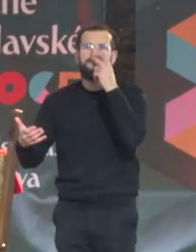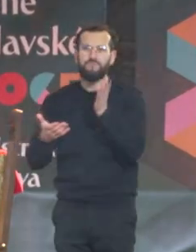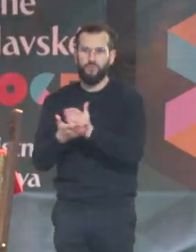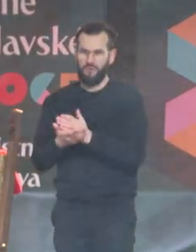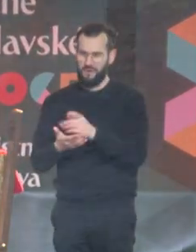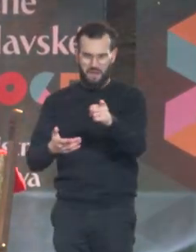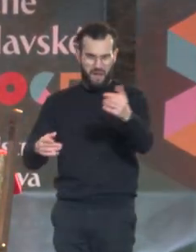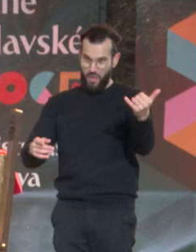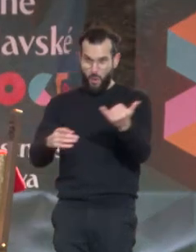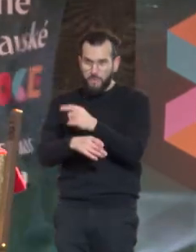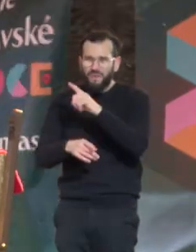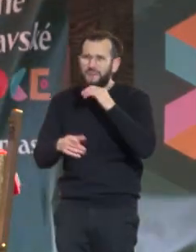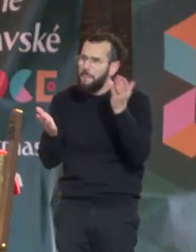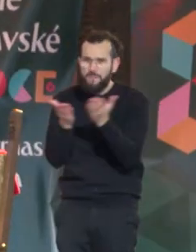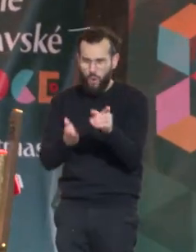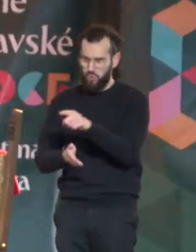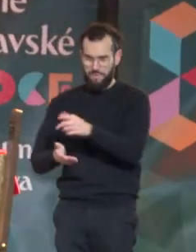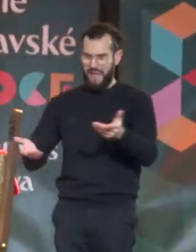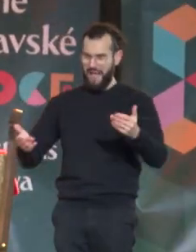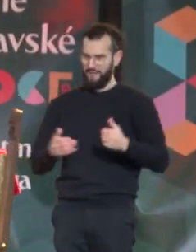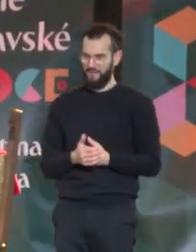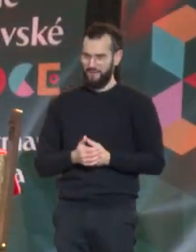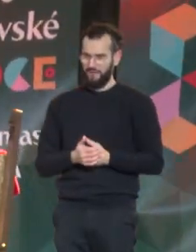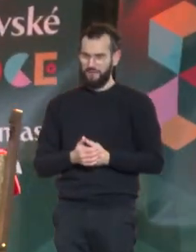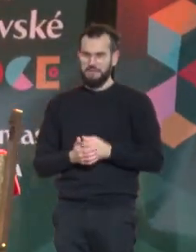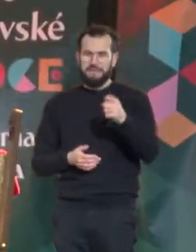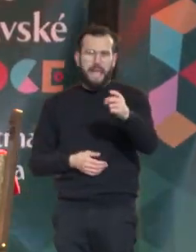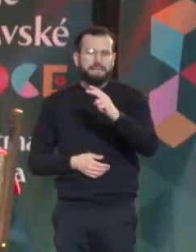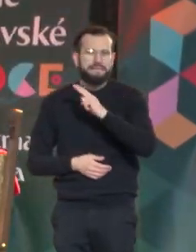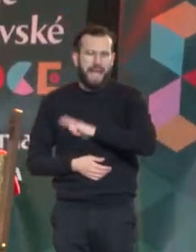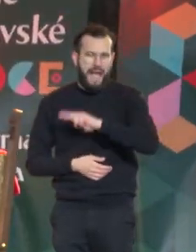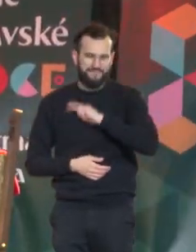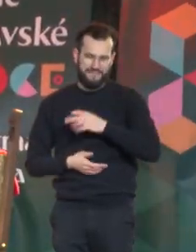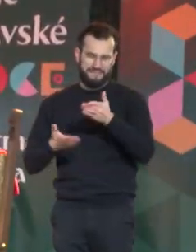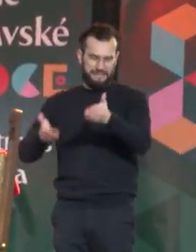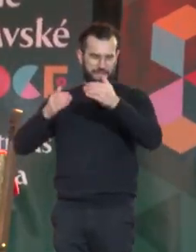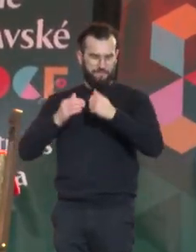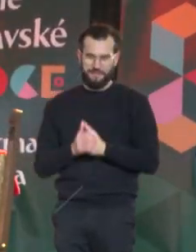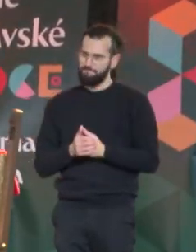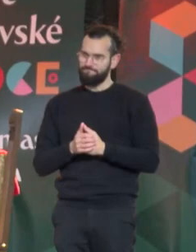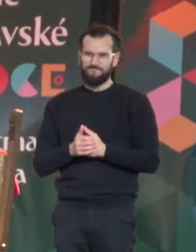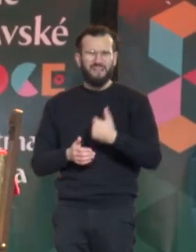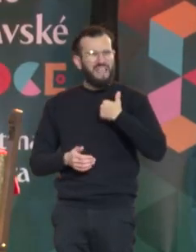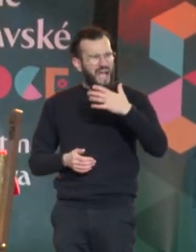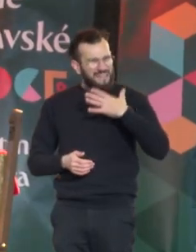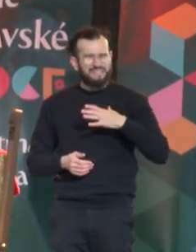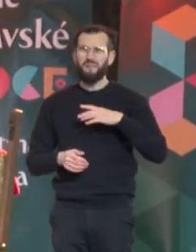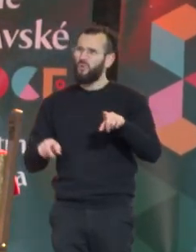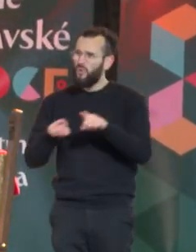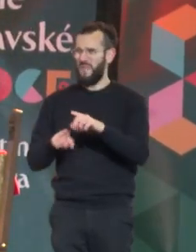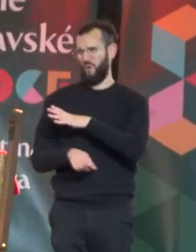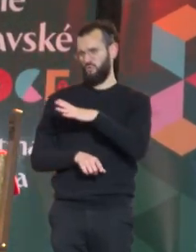aj tak sa môžeš pomýliť. Vieš, ako im to závidím? A ja by som chcel byť rovnaký ako